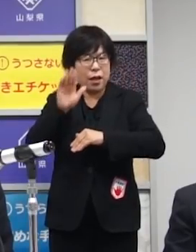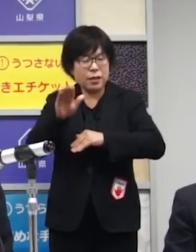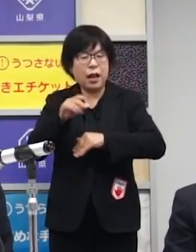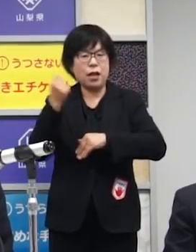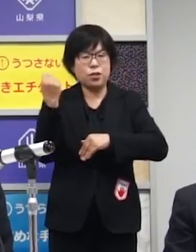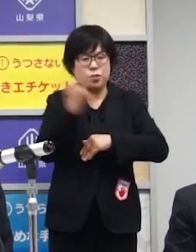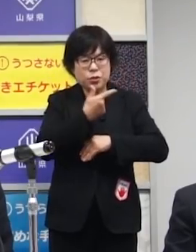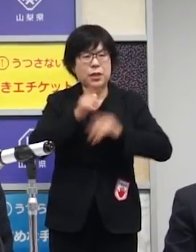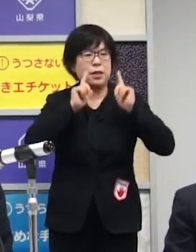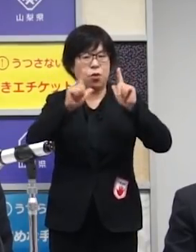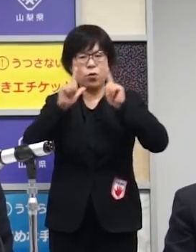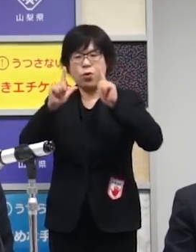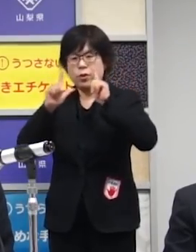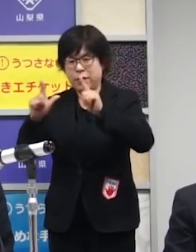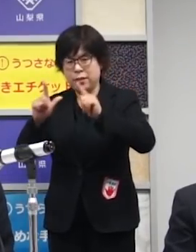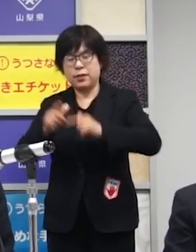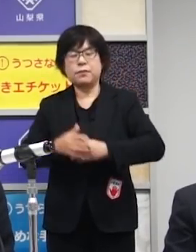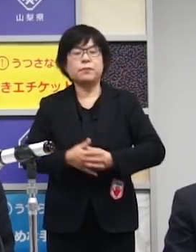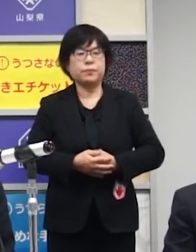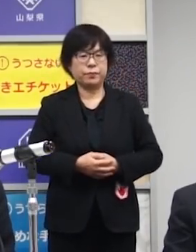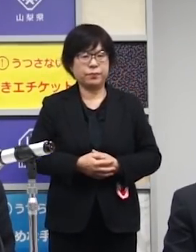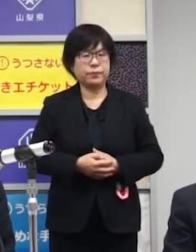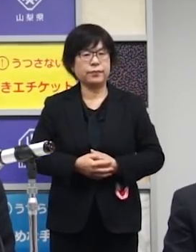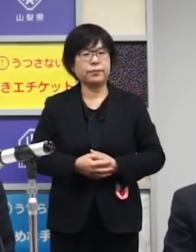に公表をしてまいります。